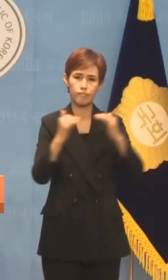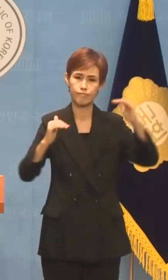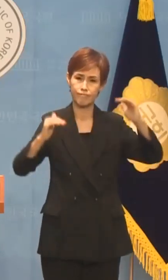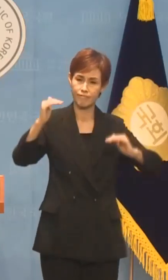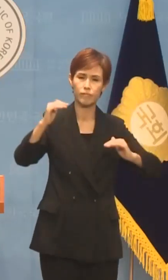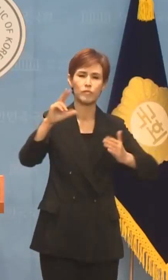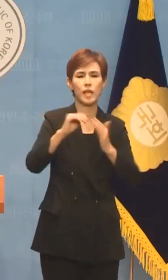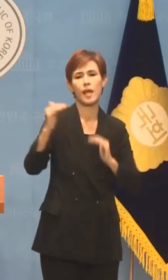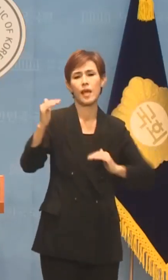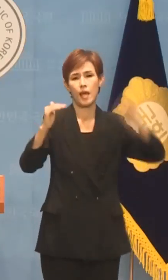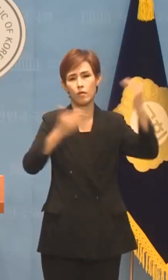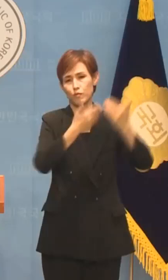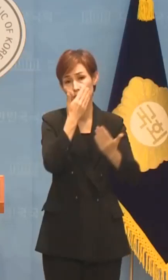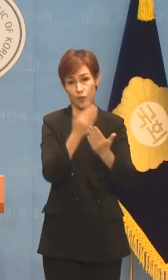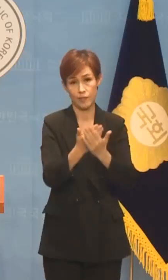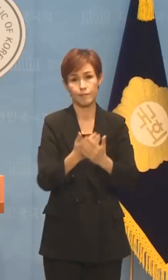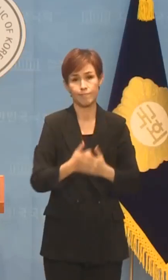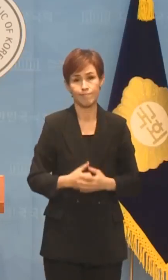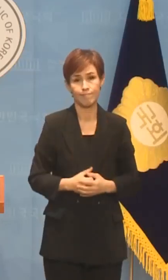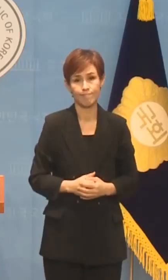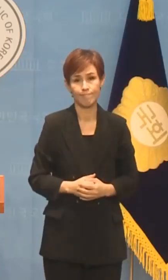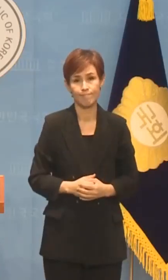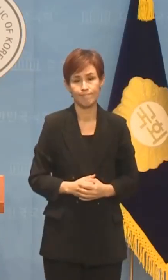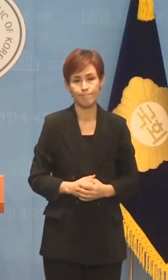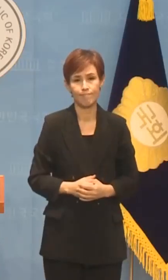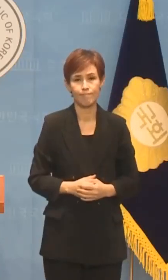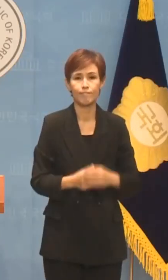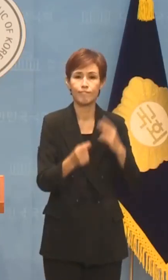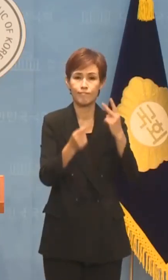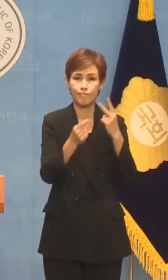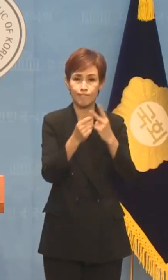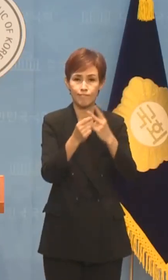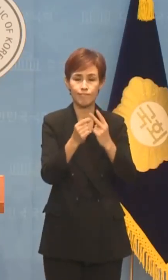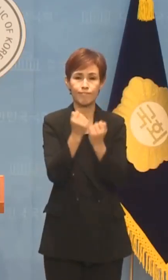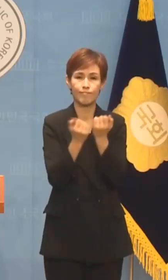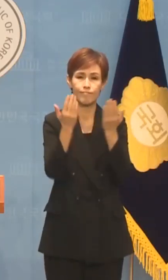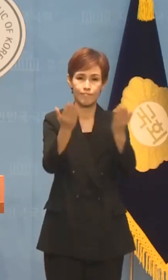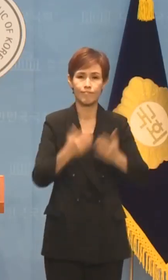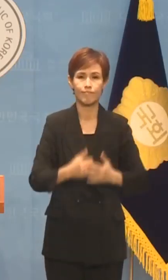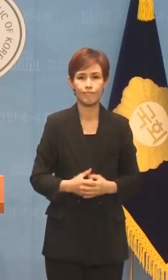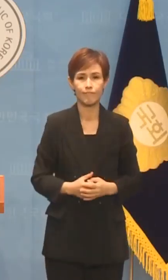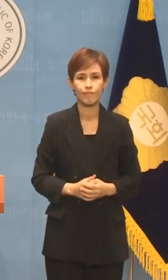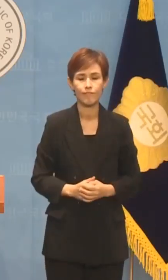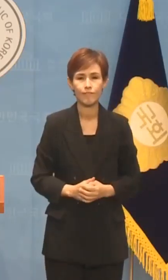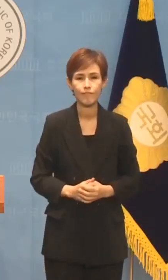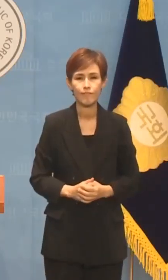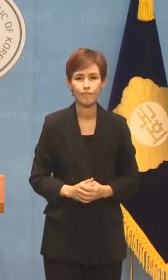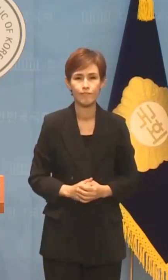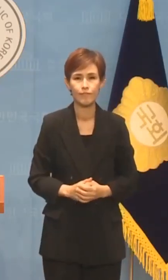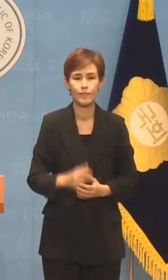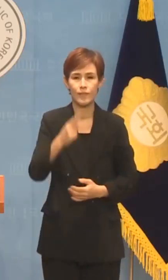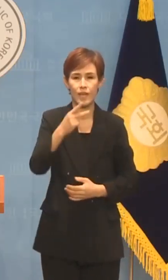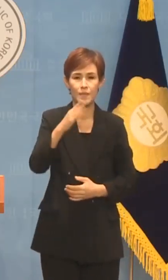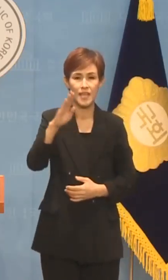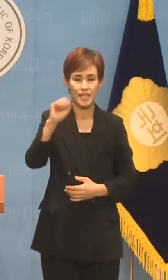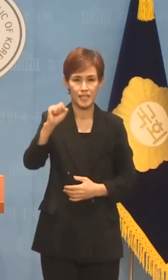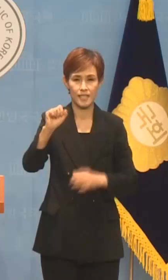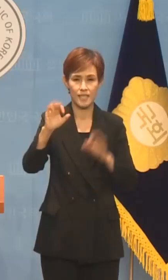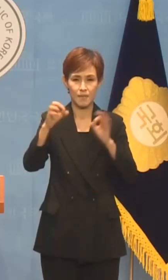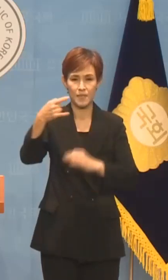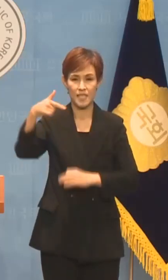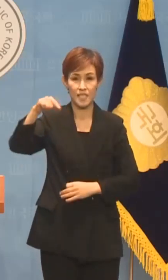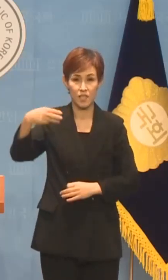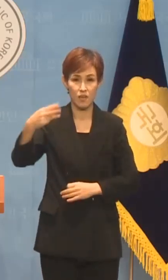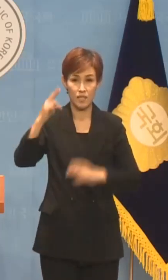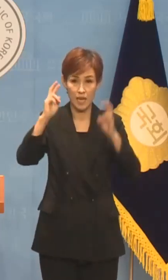해소는 중요한 과제 중 하나입니다. 두 번째 브리핑 드리겠습니다. KBS 김희철 전